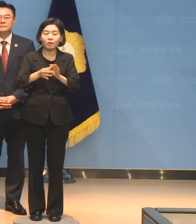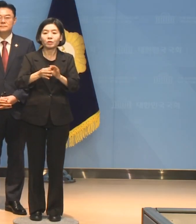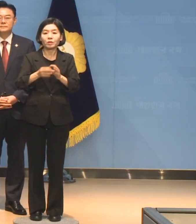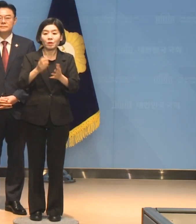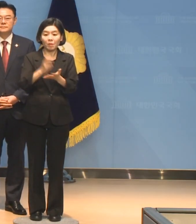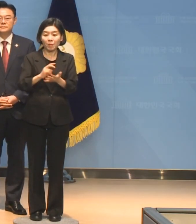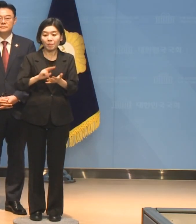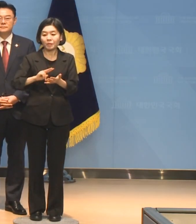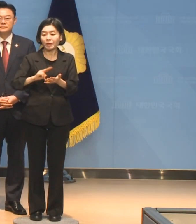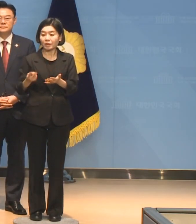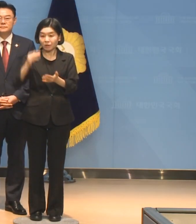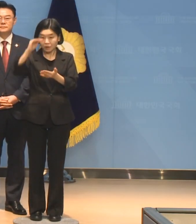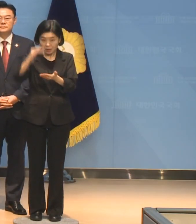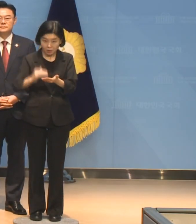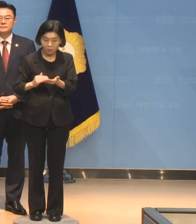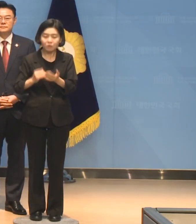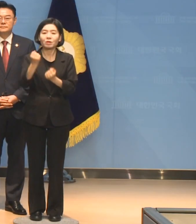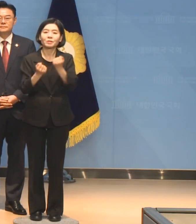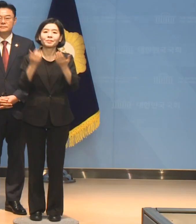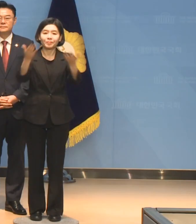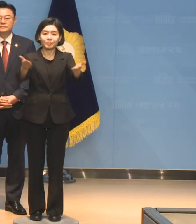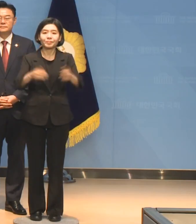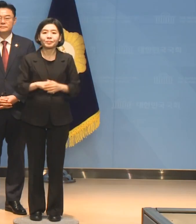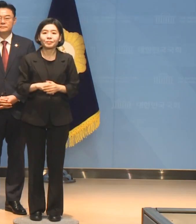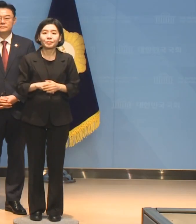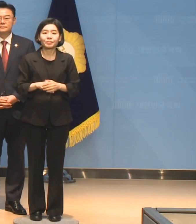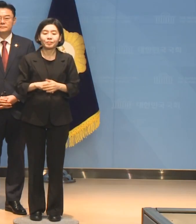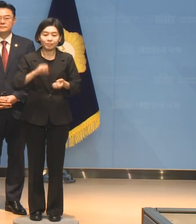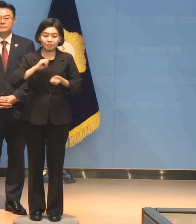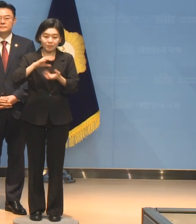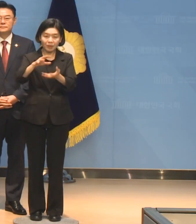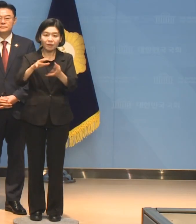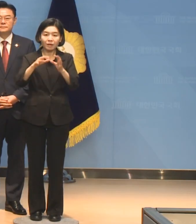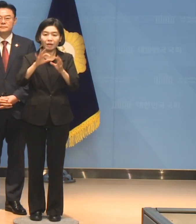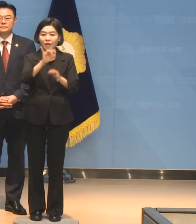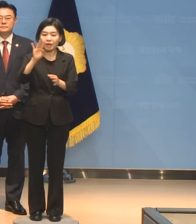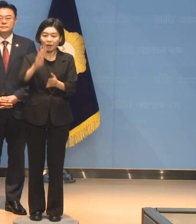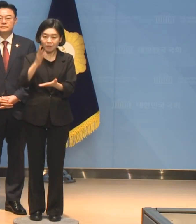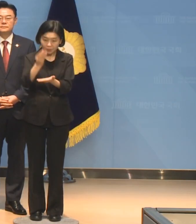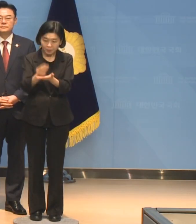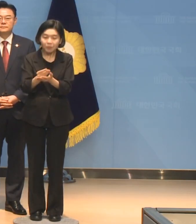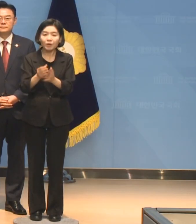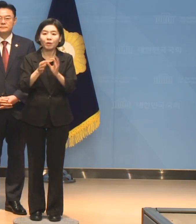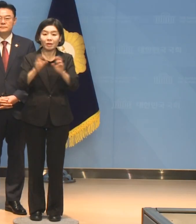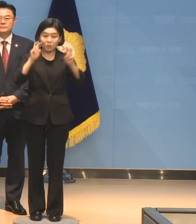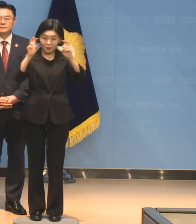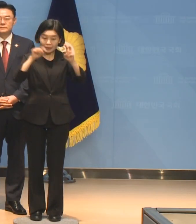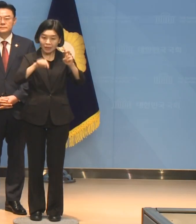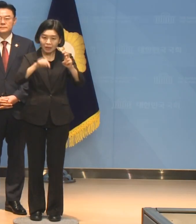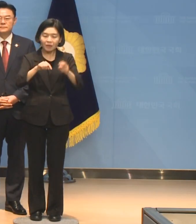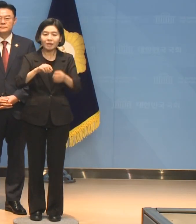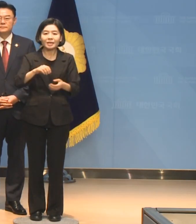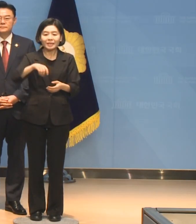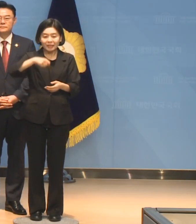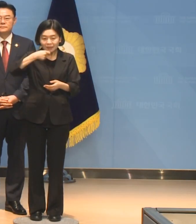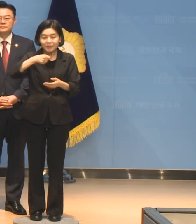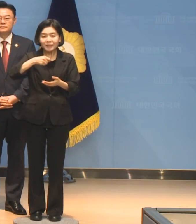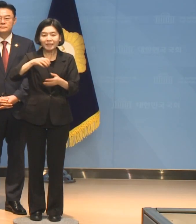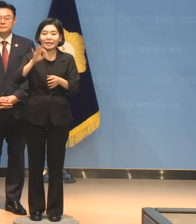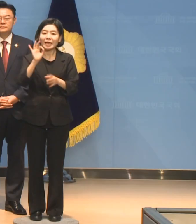내용을 설명드리도록 하겠습니다. 현재 배달 플랫폼은 음식 가격의 2%에서